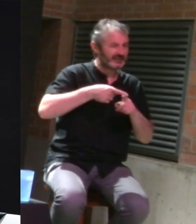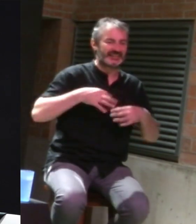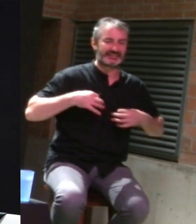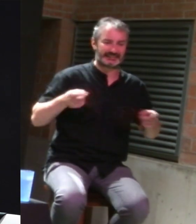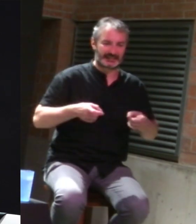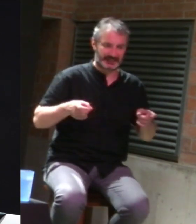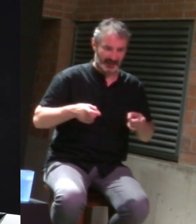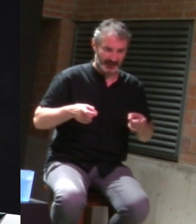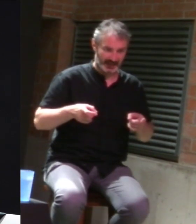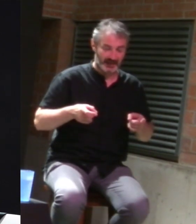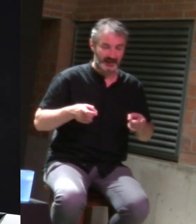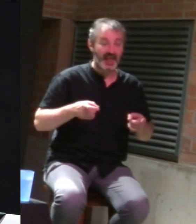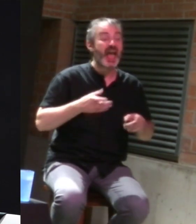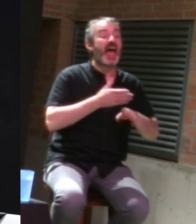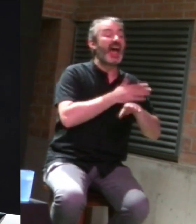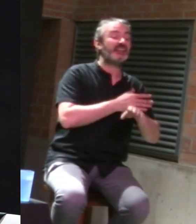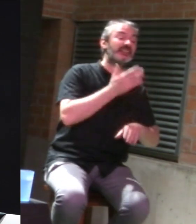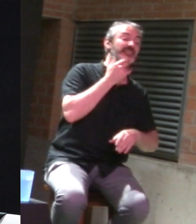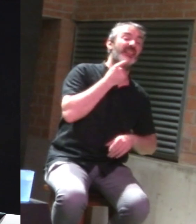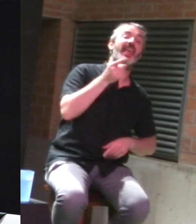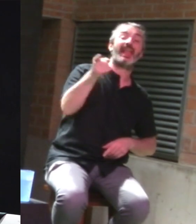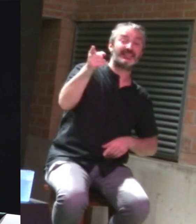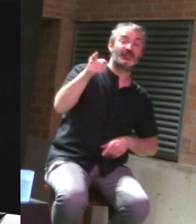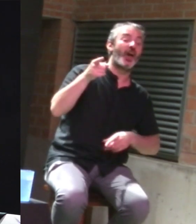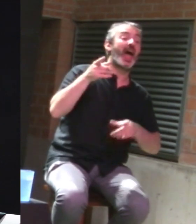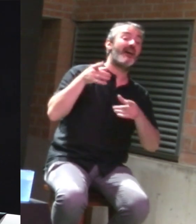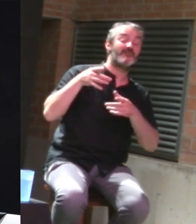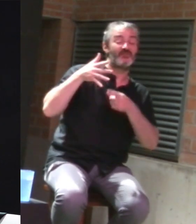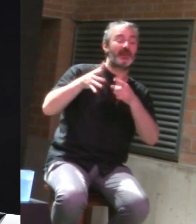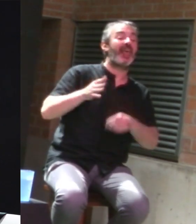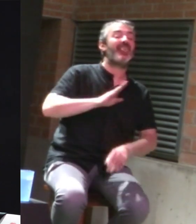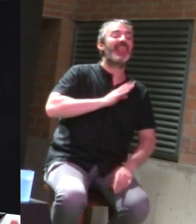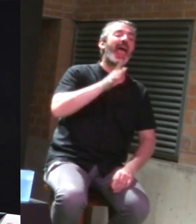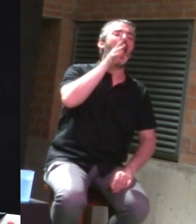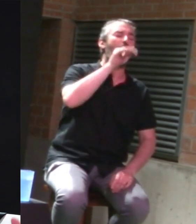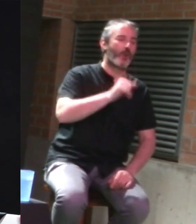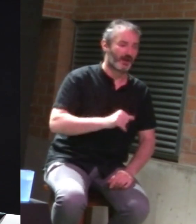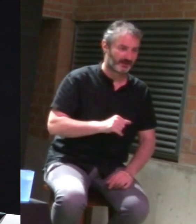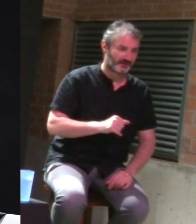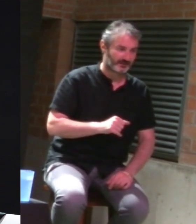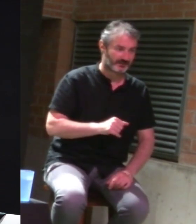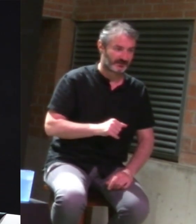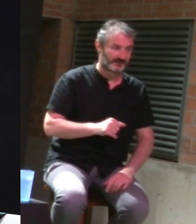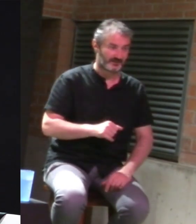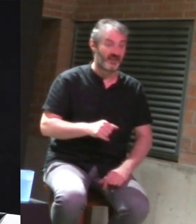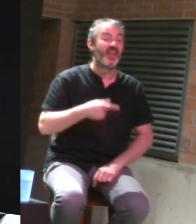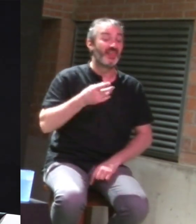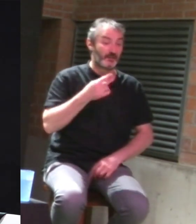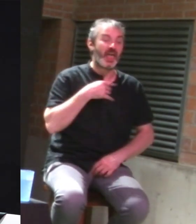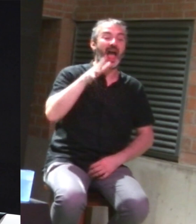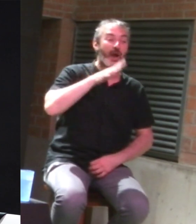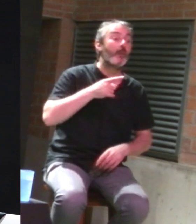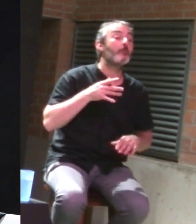que generalment, en broma, abans la gent li deia el ram de l'aigua. Fa molts anys, quan tenia jovenetes, una persona bevia molt deia és que aquest és el ram de